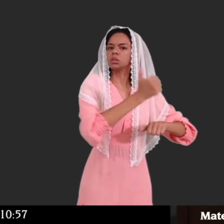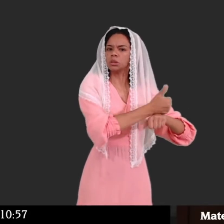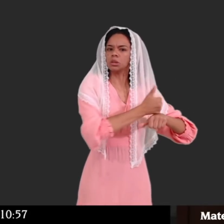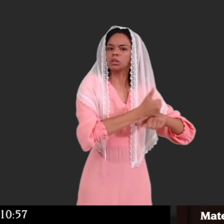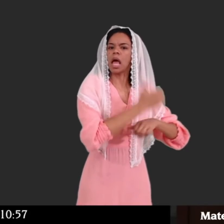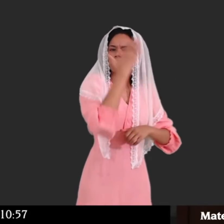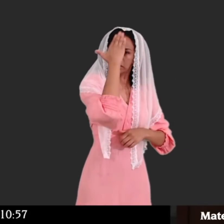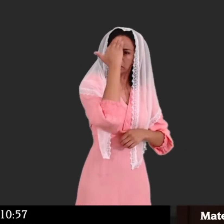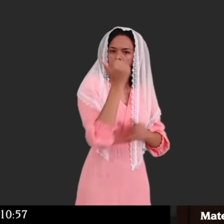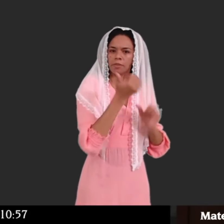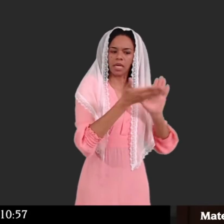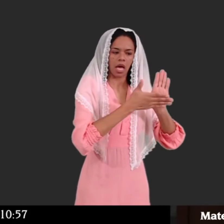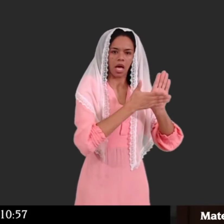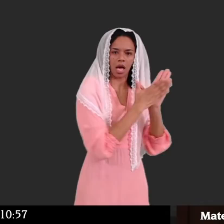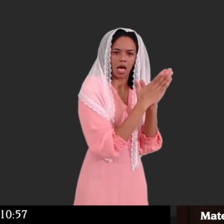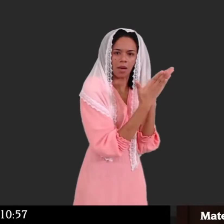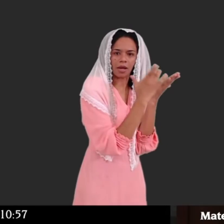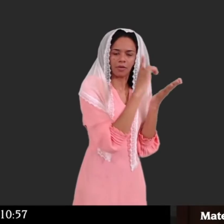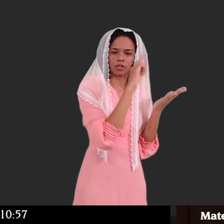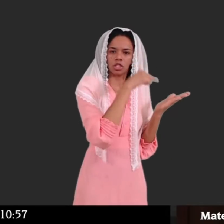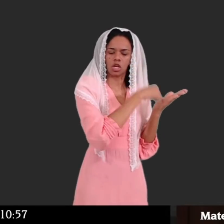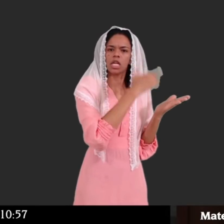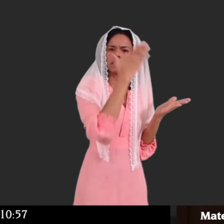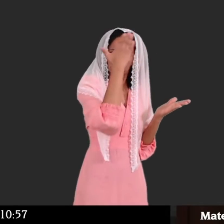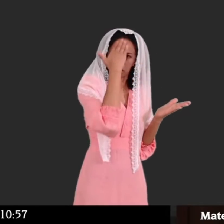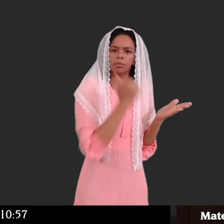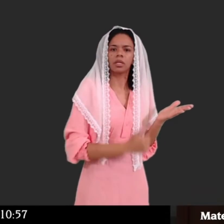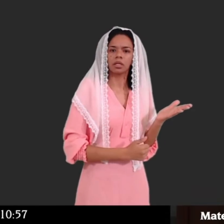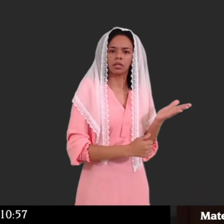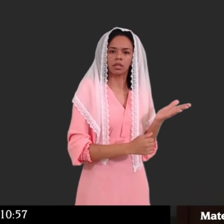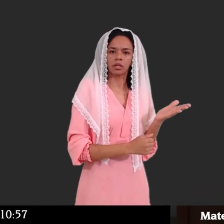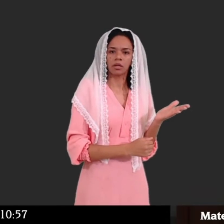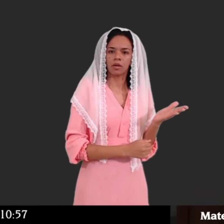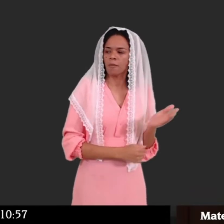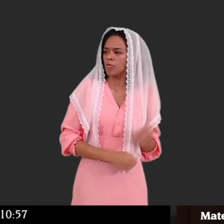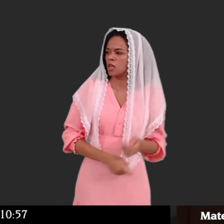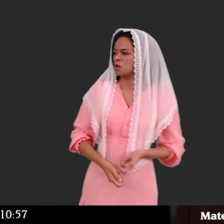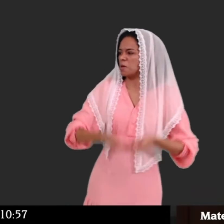escribas, foram os fariseus, o sumo sacerdote, foi ele que proferiu a sentença,